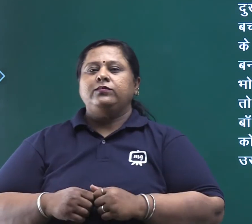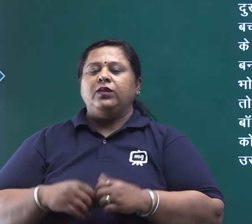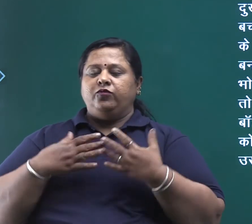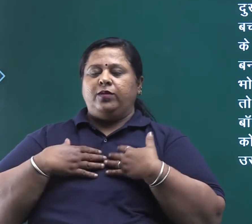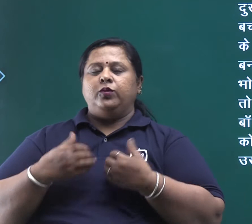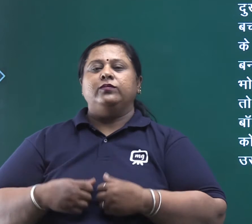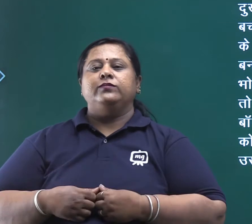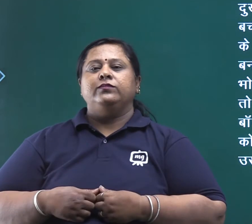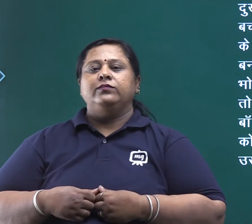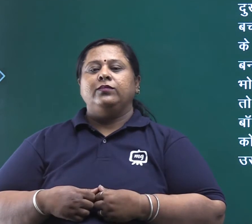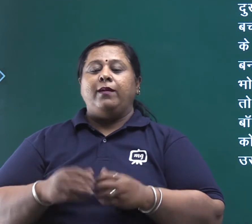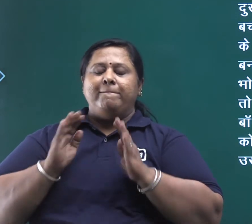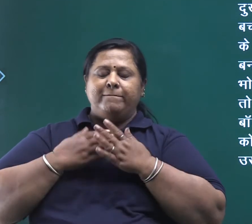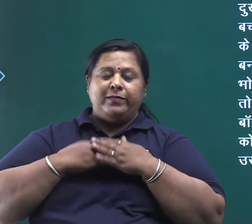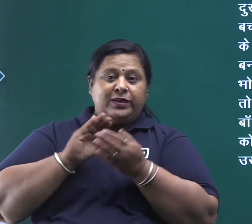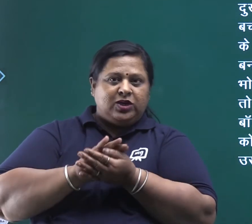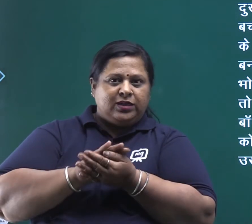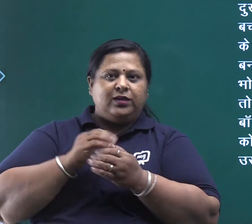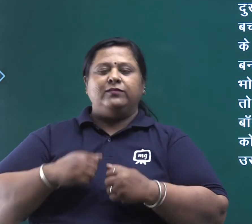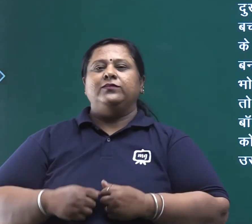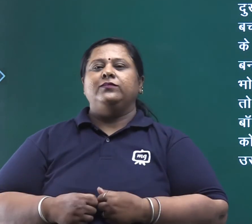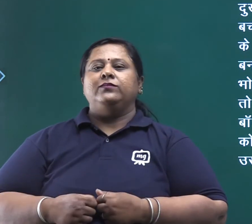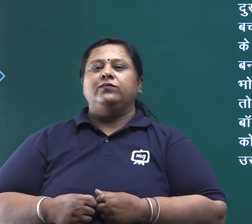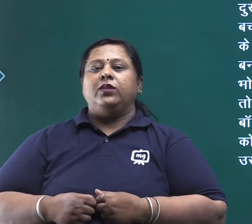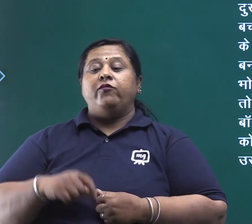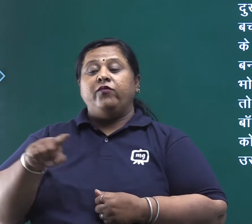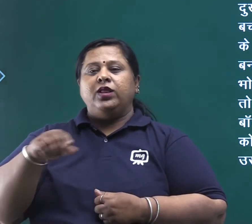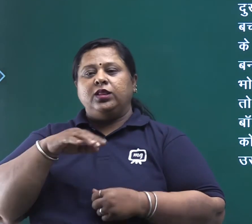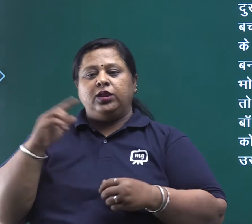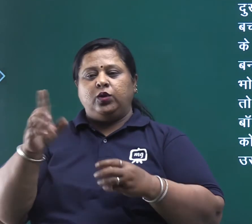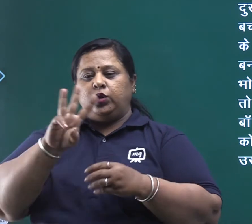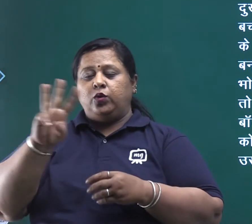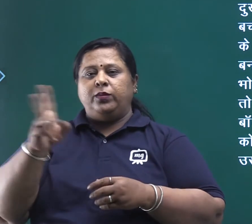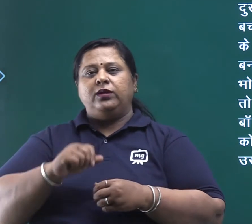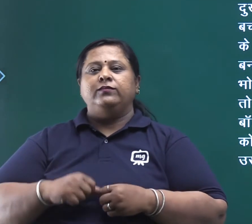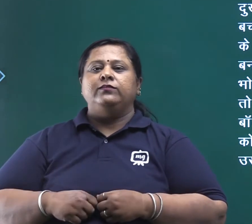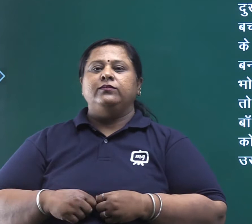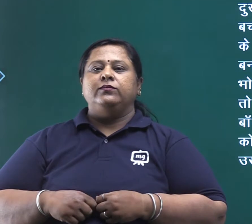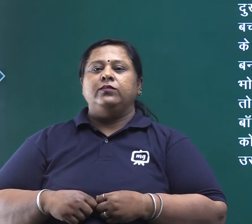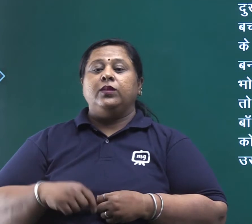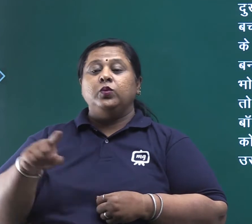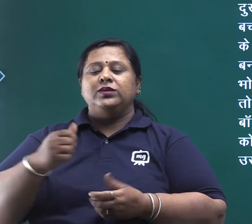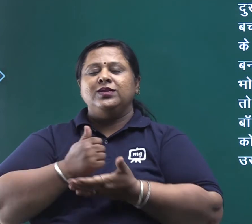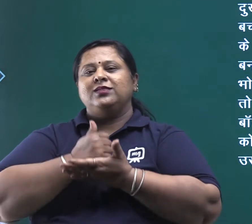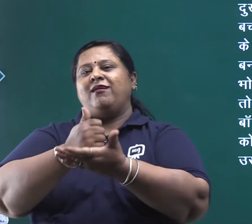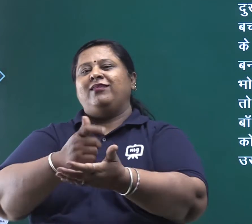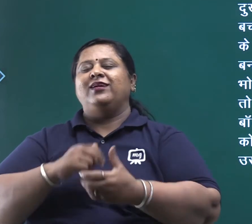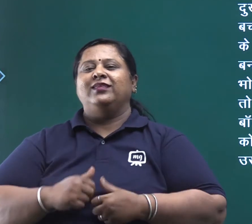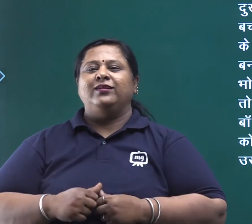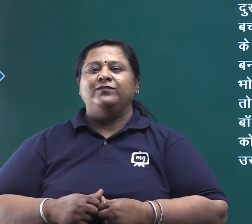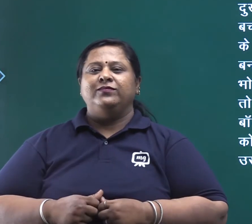स्वयं को बचाती है। वे तीनों भी उसकी सहायता करते